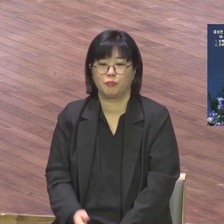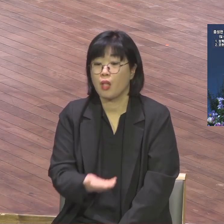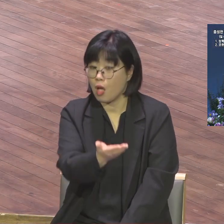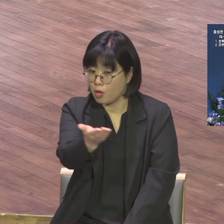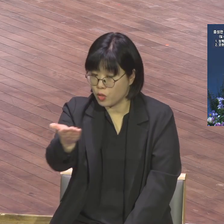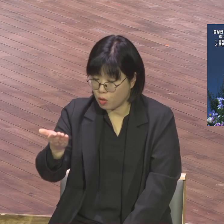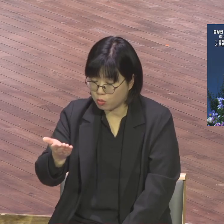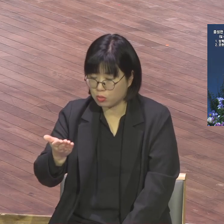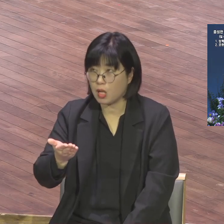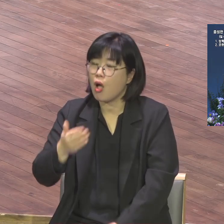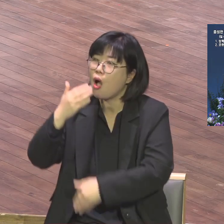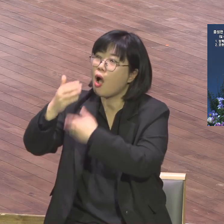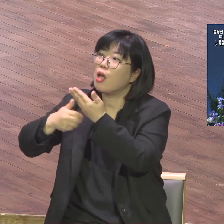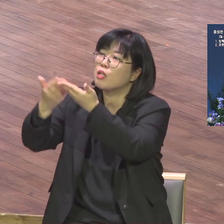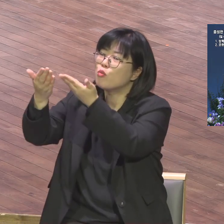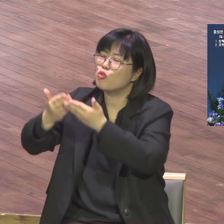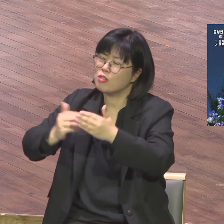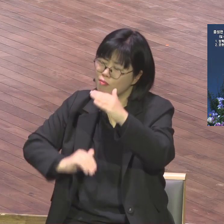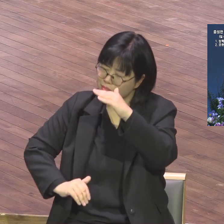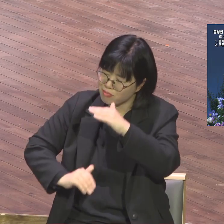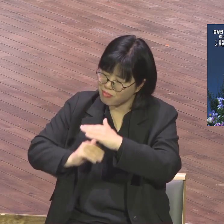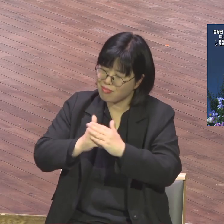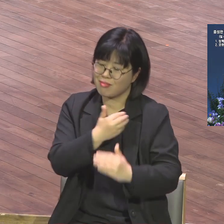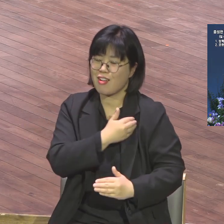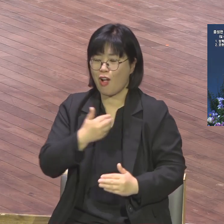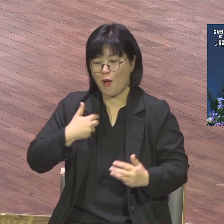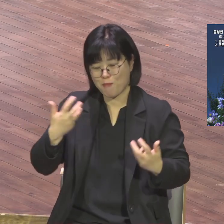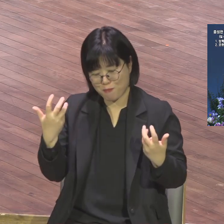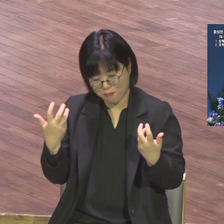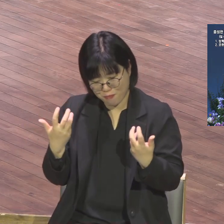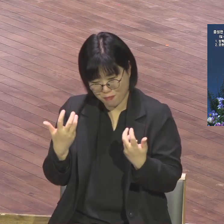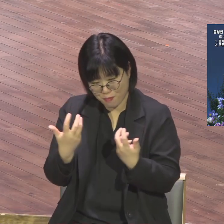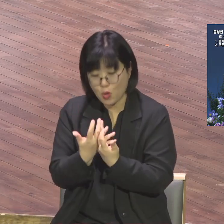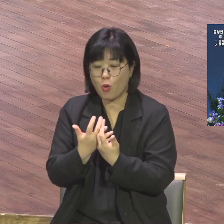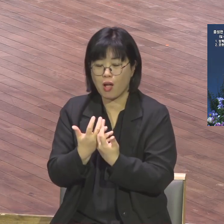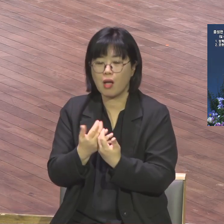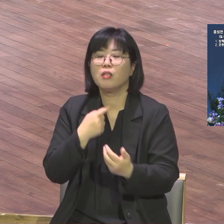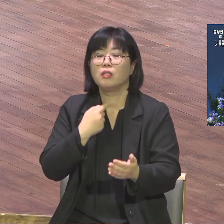하나님을 영계 전 성도들은 실제로